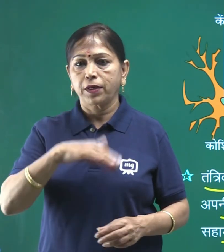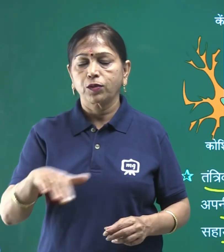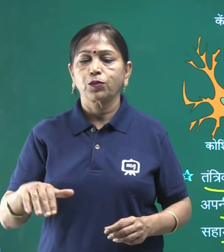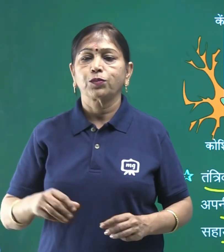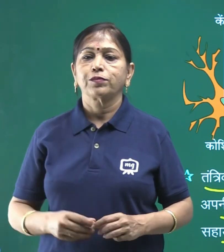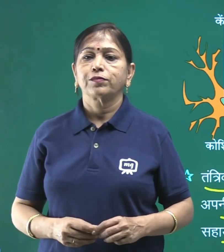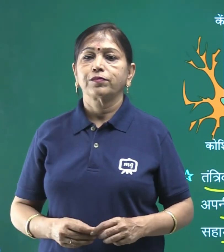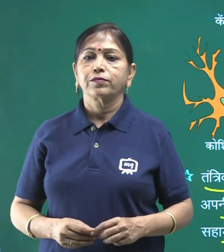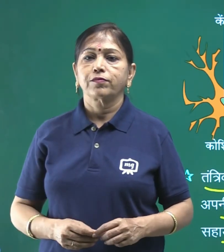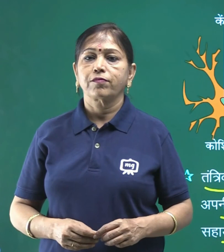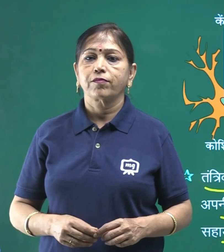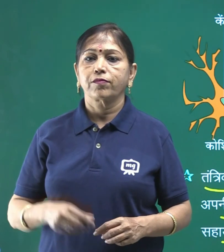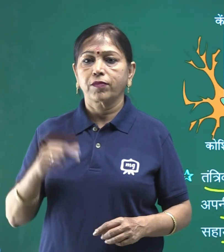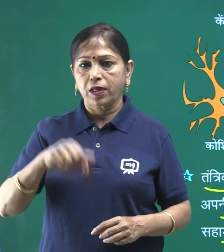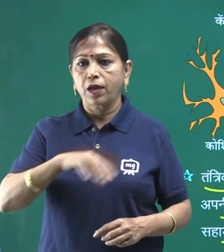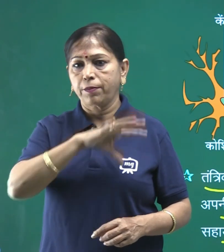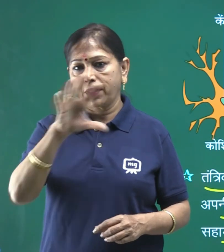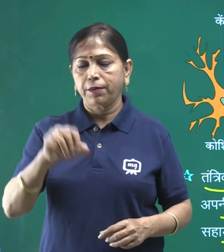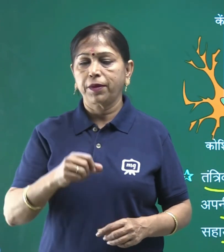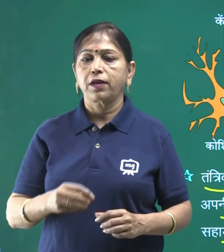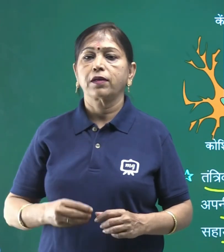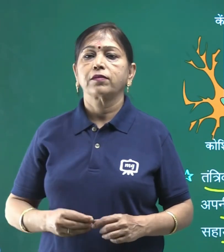बच्चों, यहाँ पर हमारा